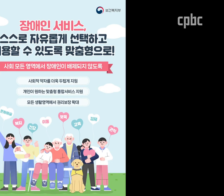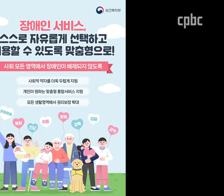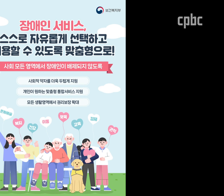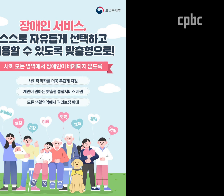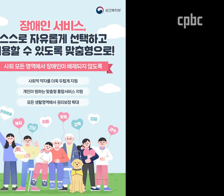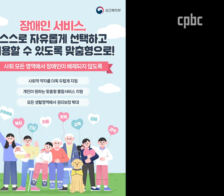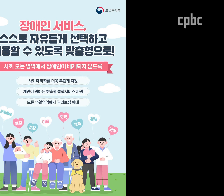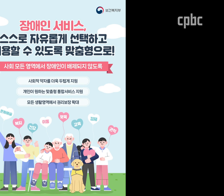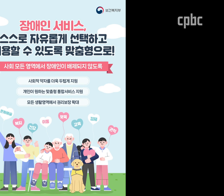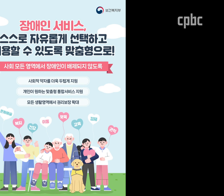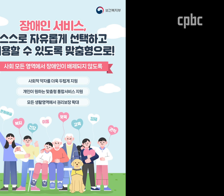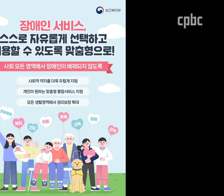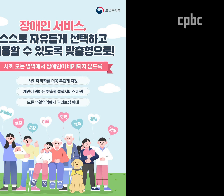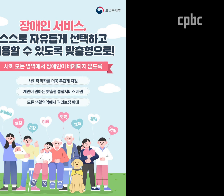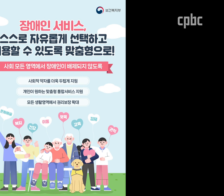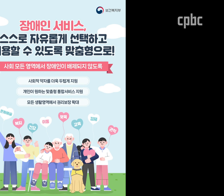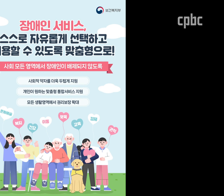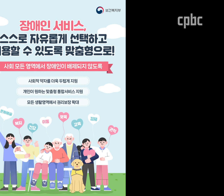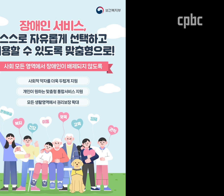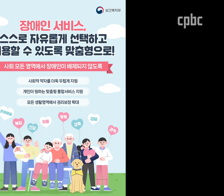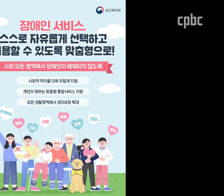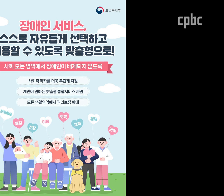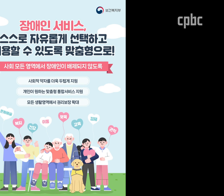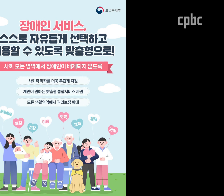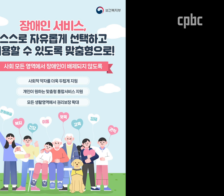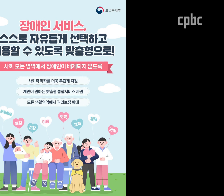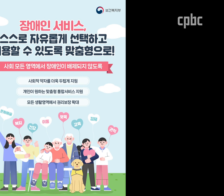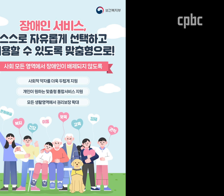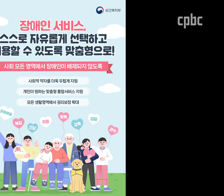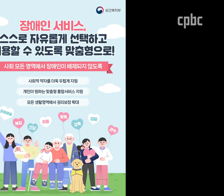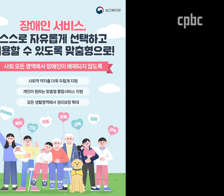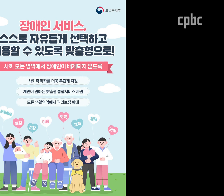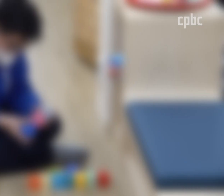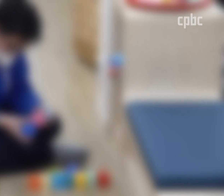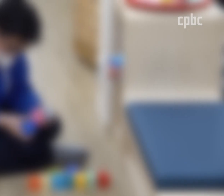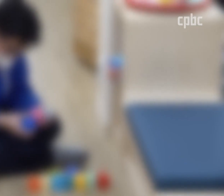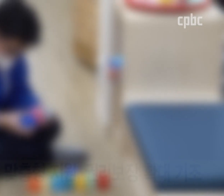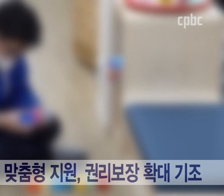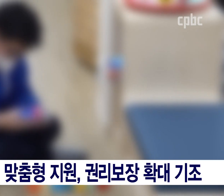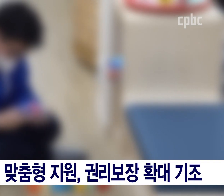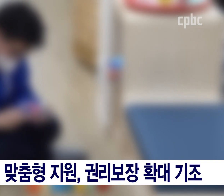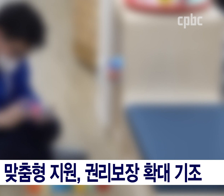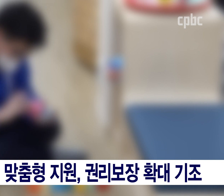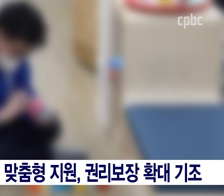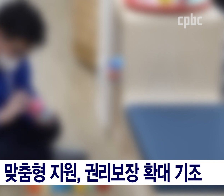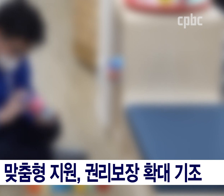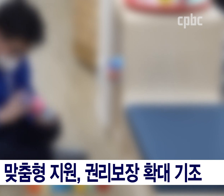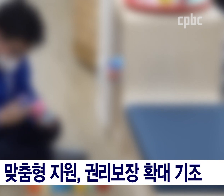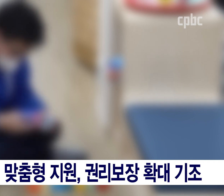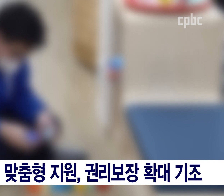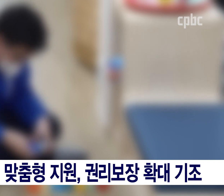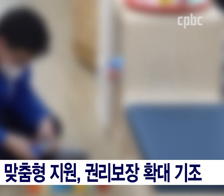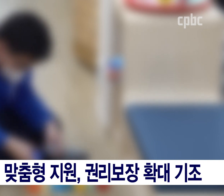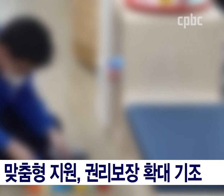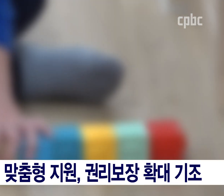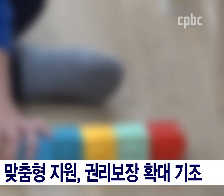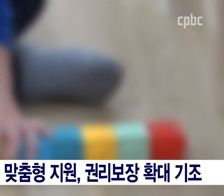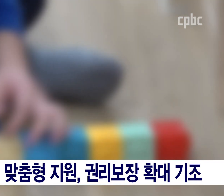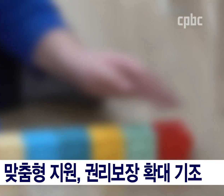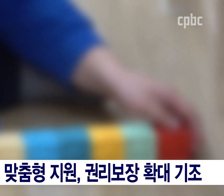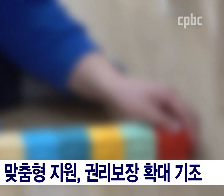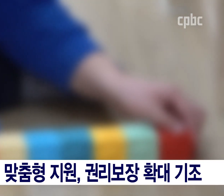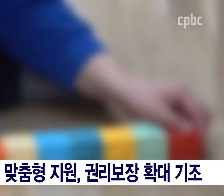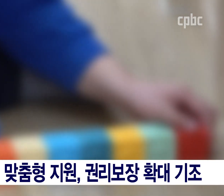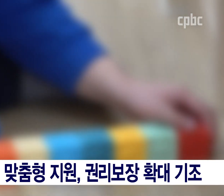정책 종합계획은 법률에 따라 5년마다 수립하는 범정부적 종합계획입니다 정부는 더욱 두터운 지원과 맞춤형 지원